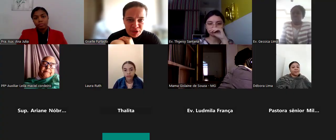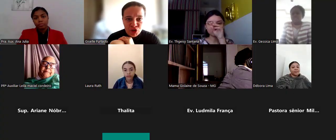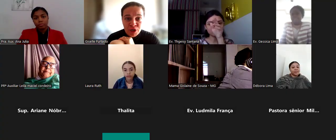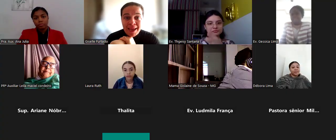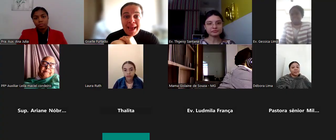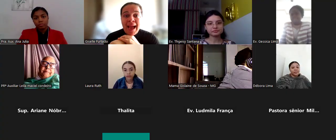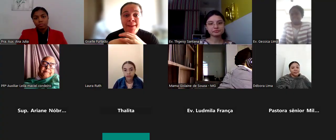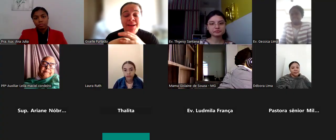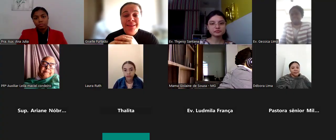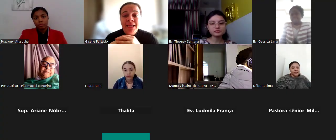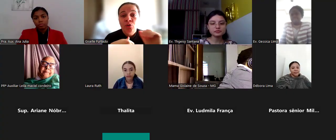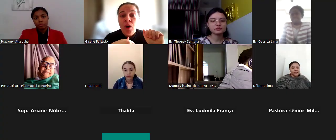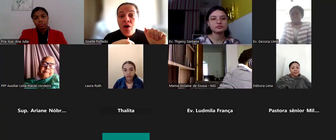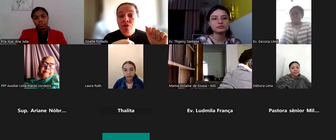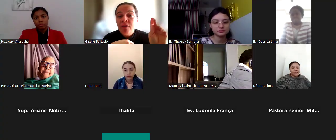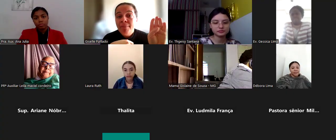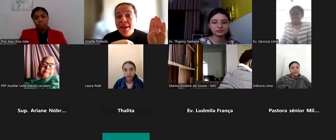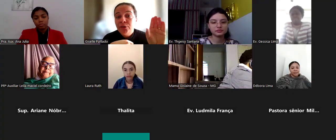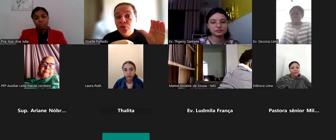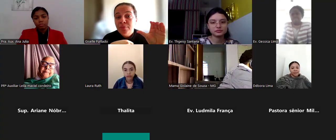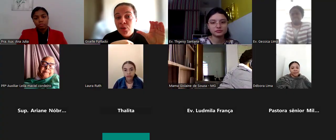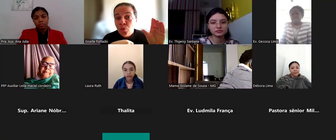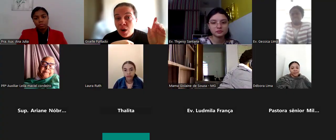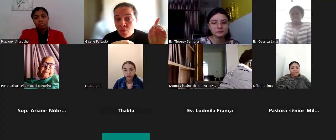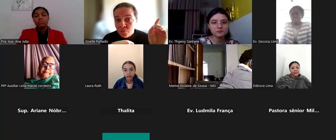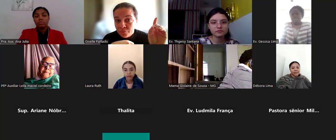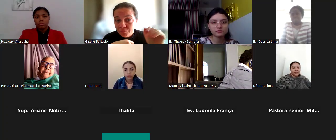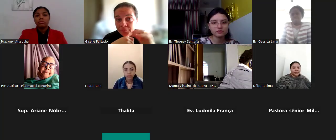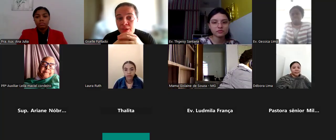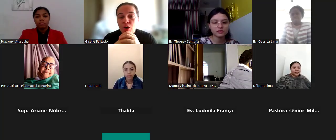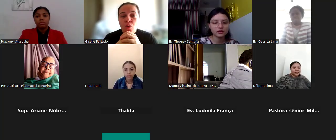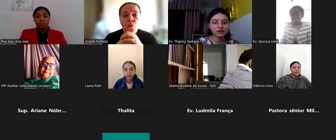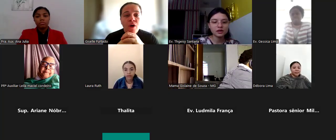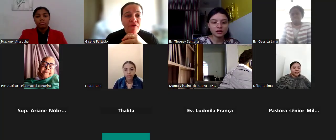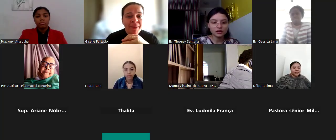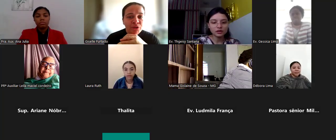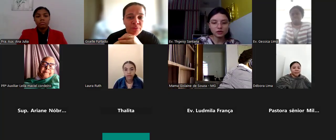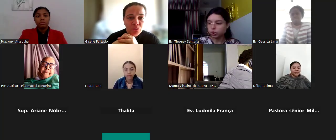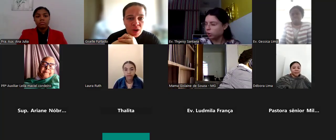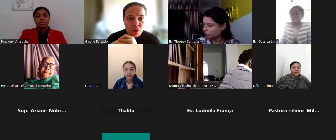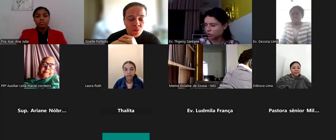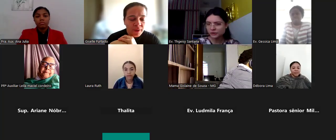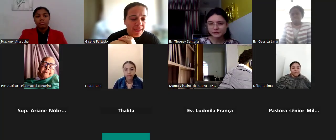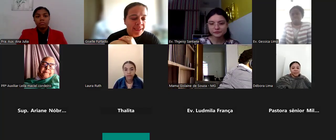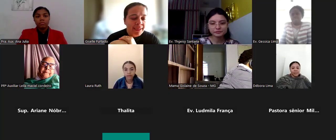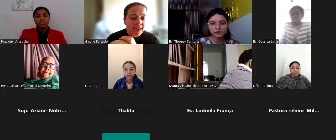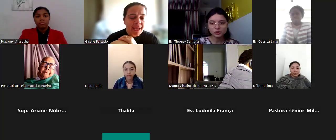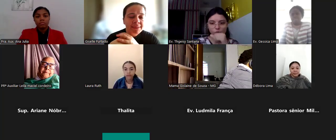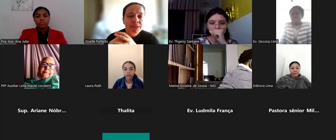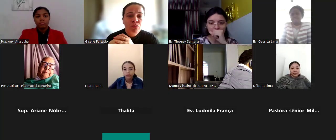insistentemente? Aprender o alfabeto manual. O alfabeto manual, ele é assim